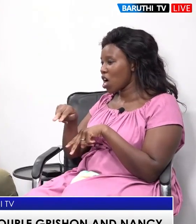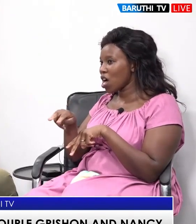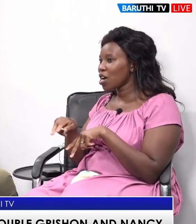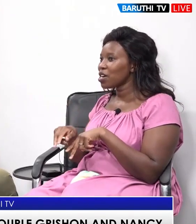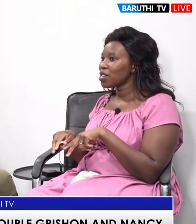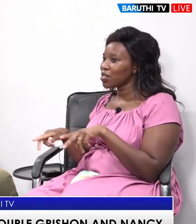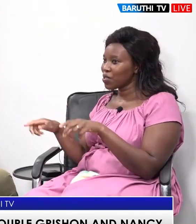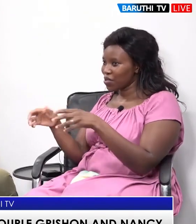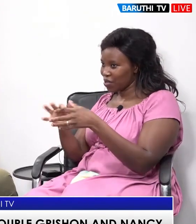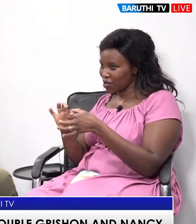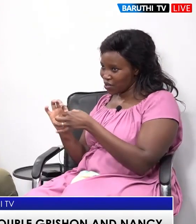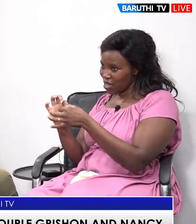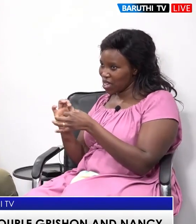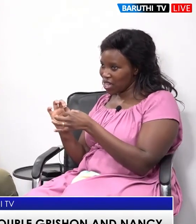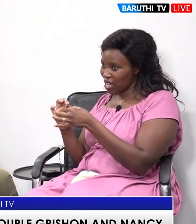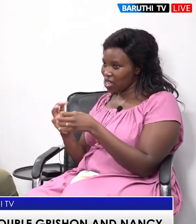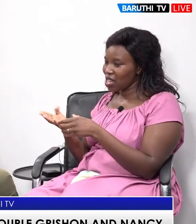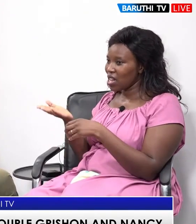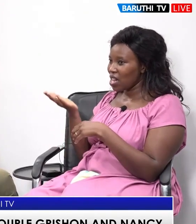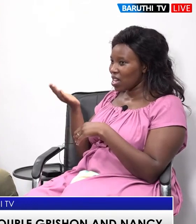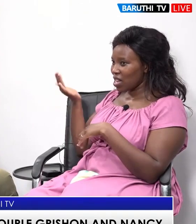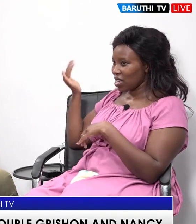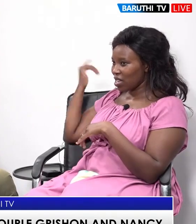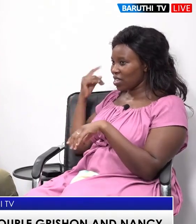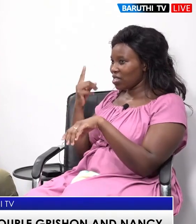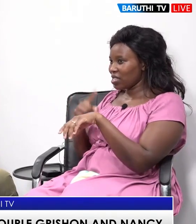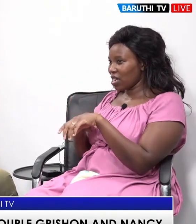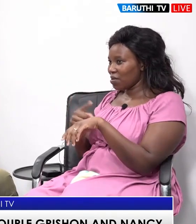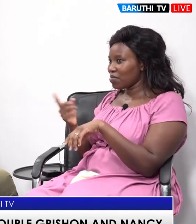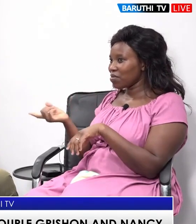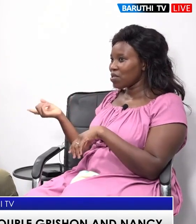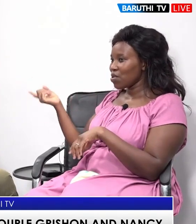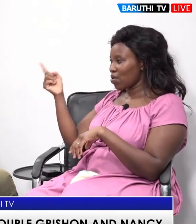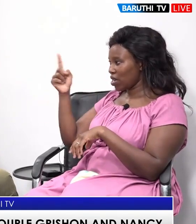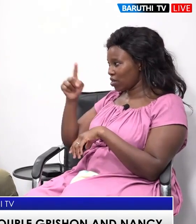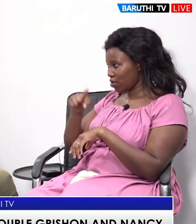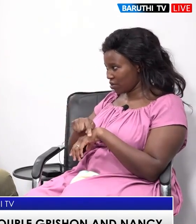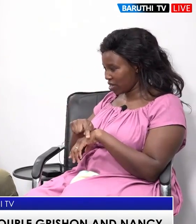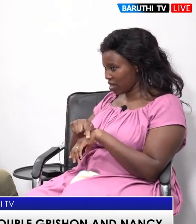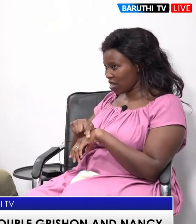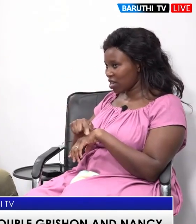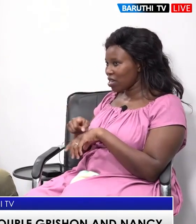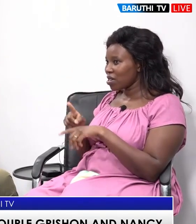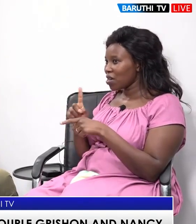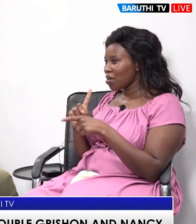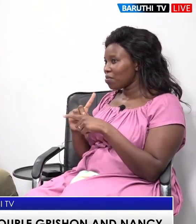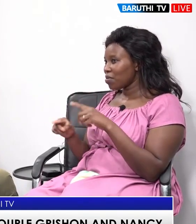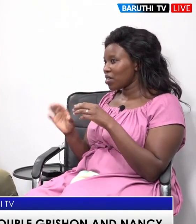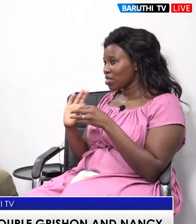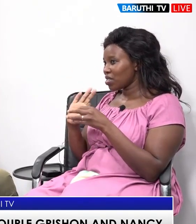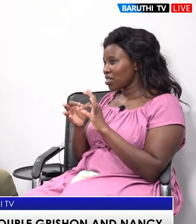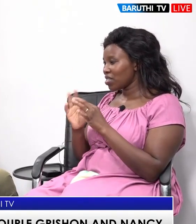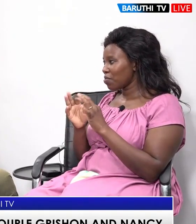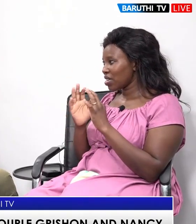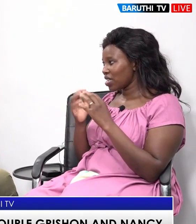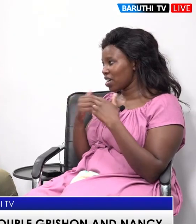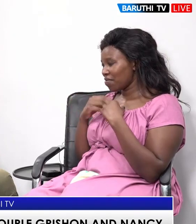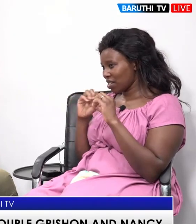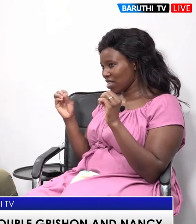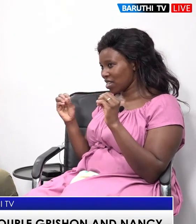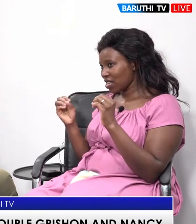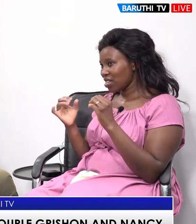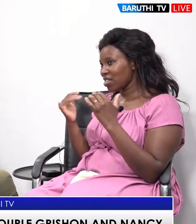Nancy. Anaitwa Grishon. Unajua nilikuja singeweza kuwasalimia, ilibidi nifunzwe kuwafanya hivi maana nilikuwa nimeketi